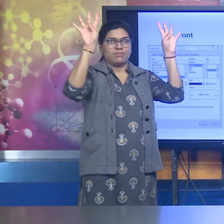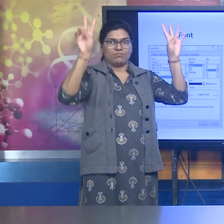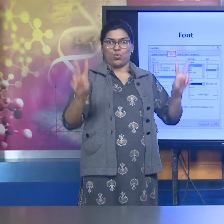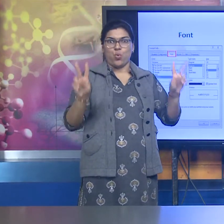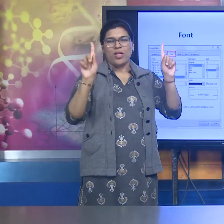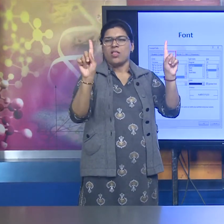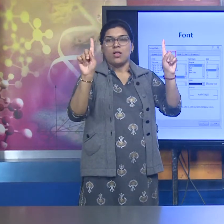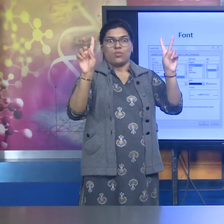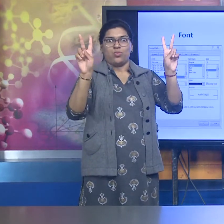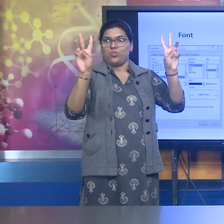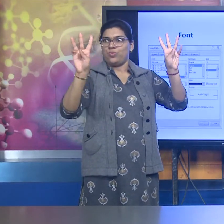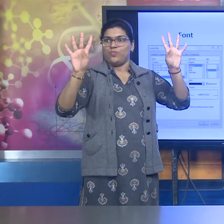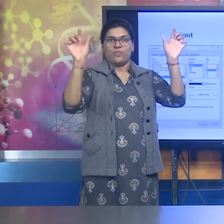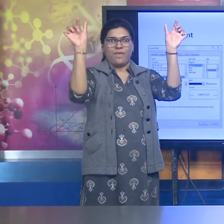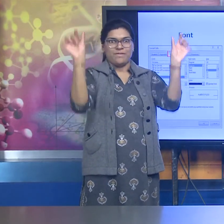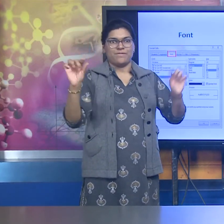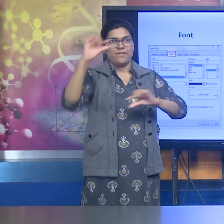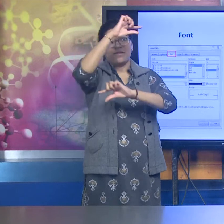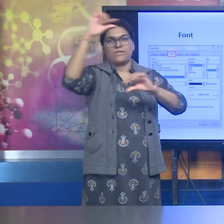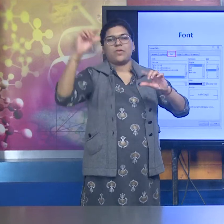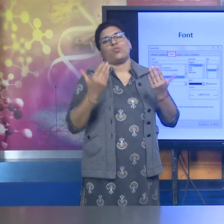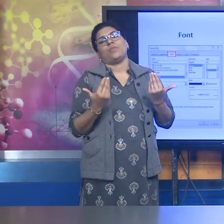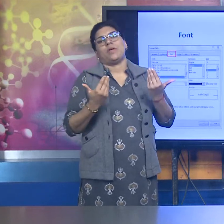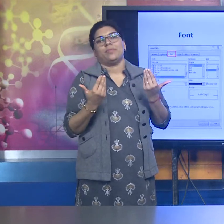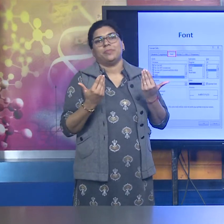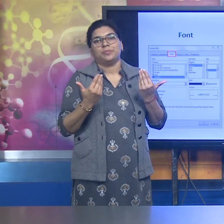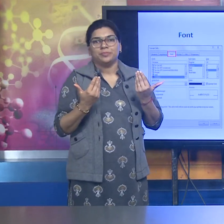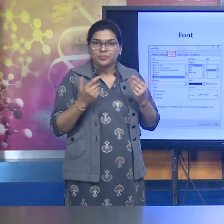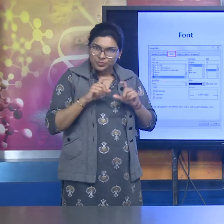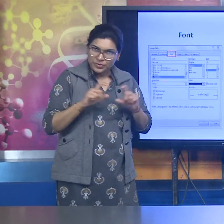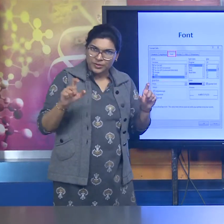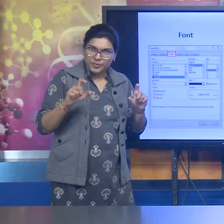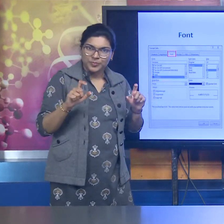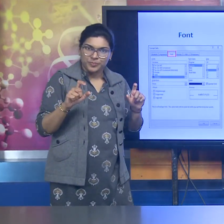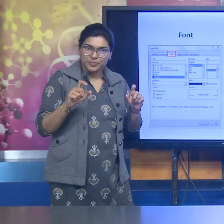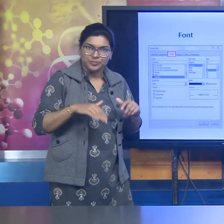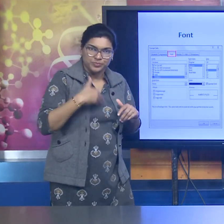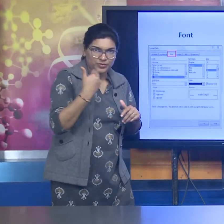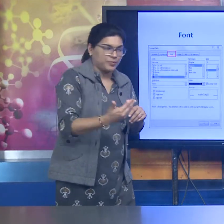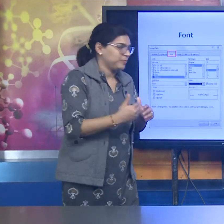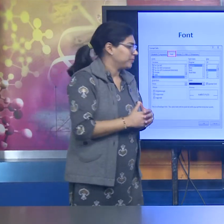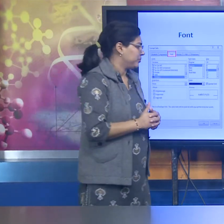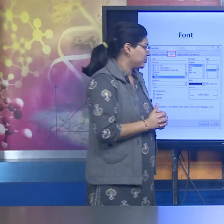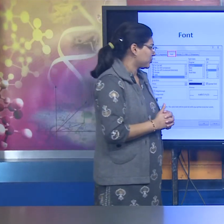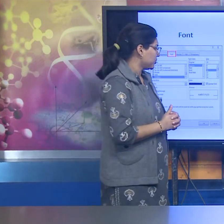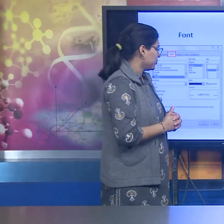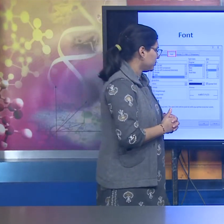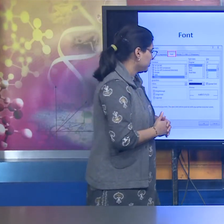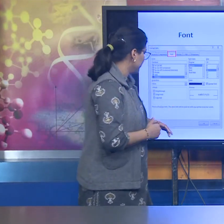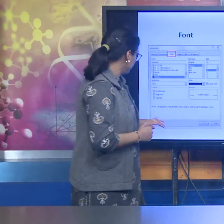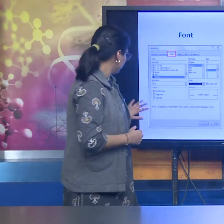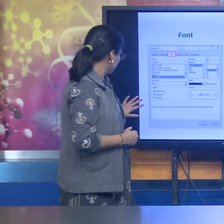to decorate or you want to add border in it, you can choose as designed by yourself.